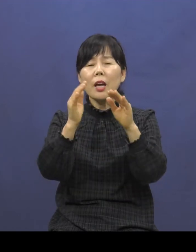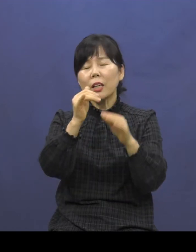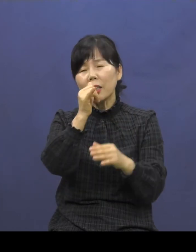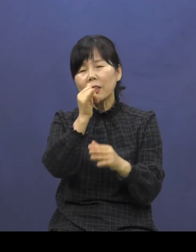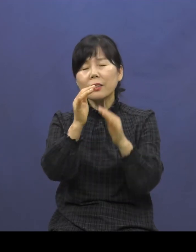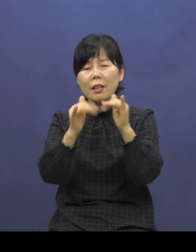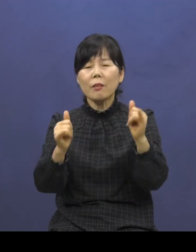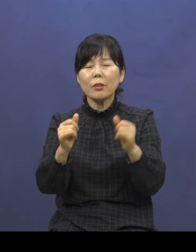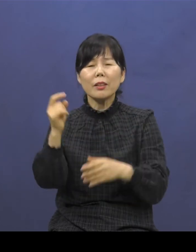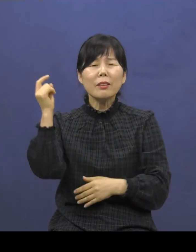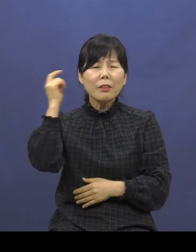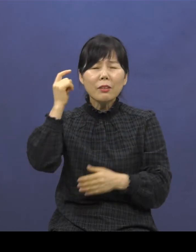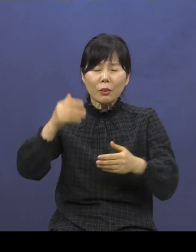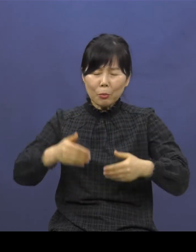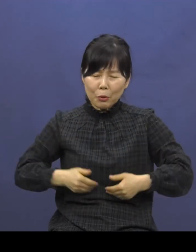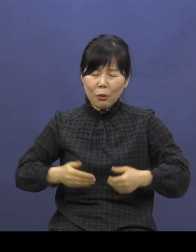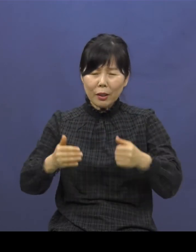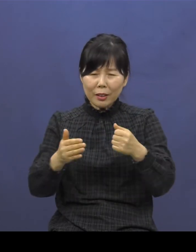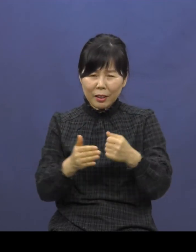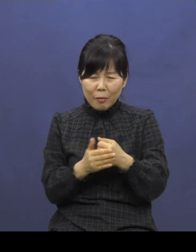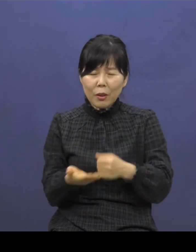때문에 그래요.